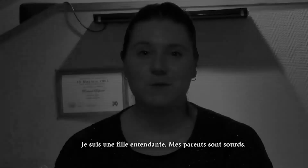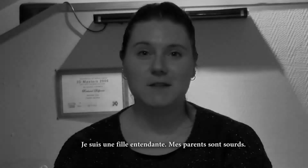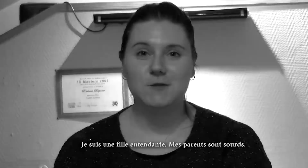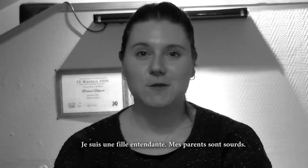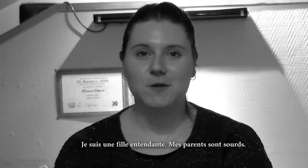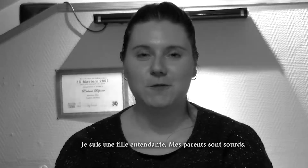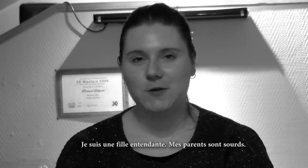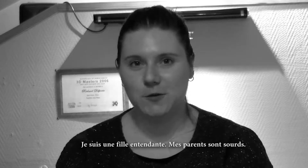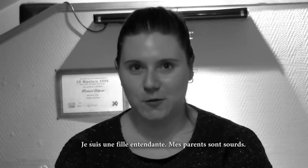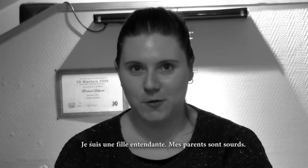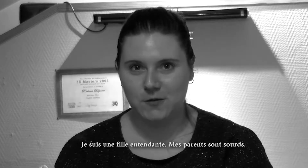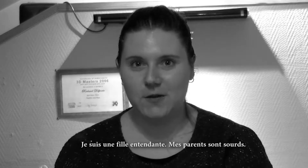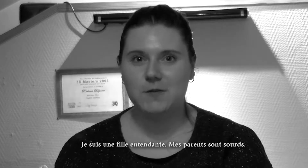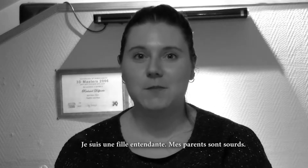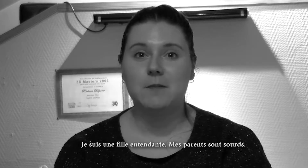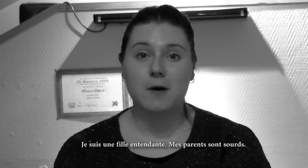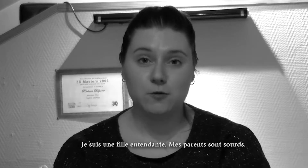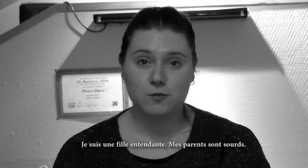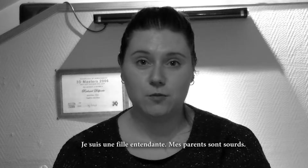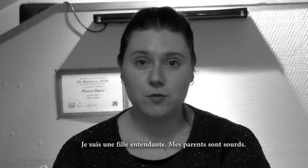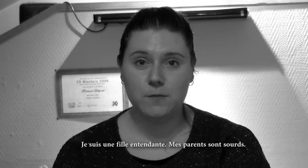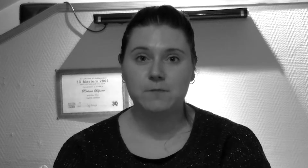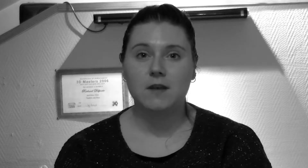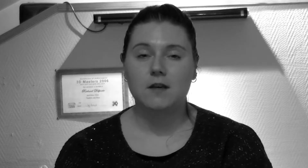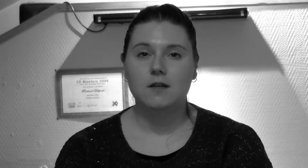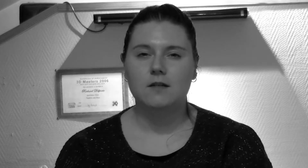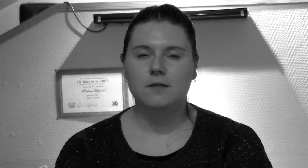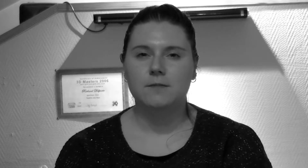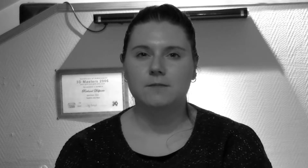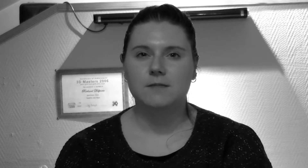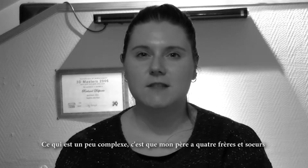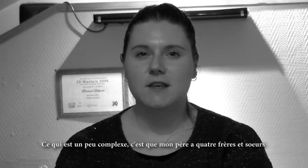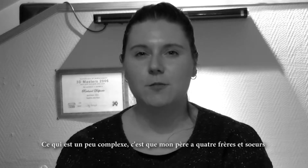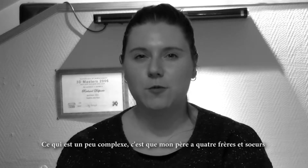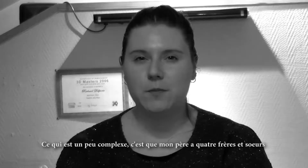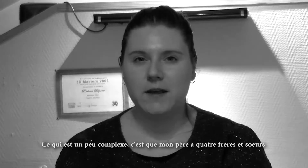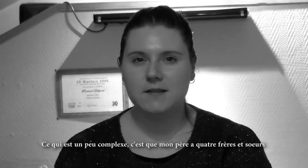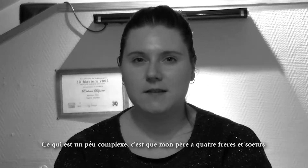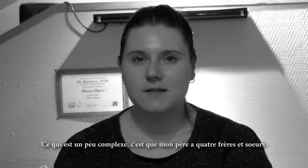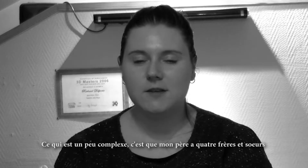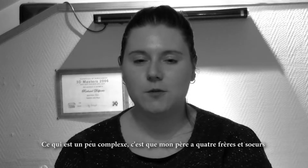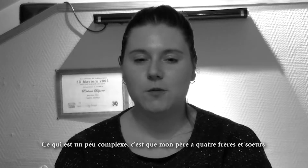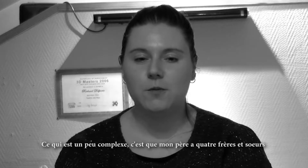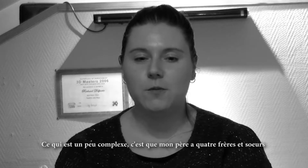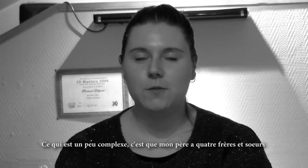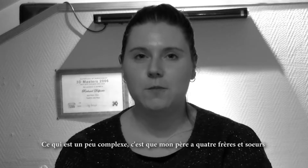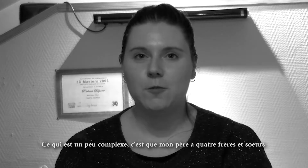Je suis une fille entendante, mes parents sont sours. Euh ce qui est un peu complexe, c'est que